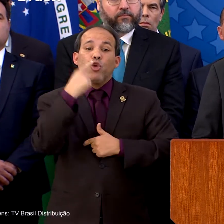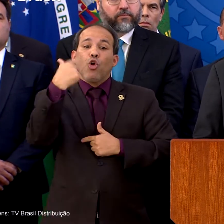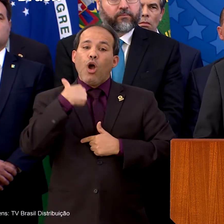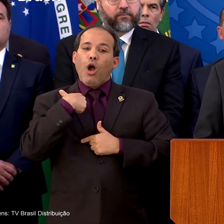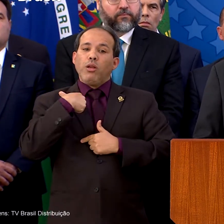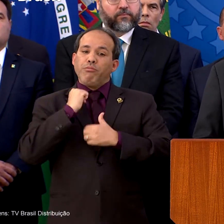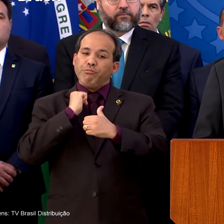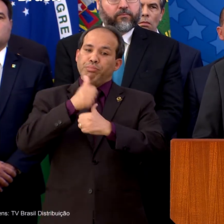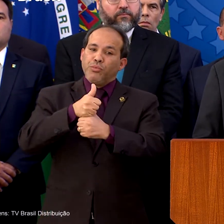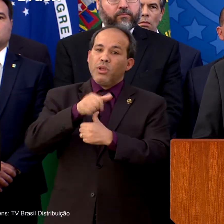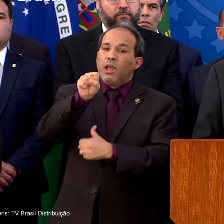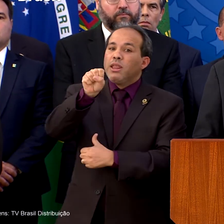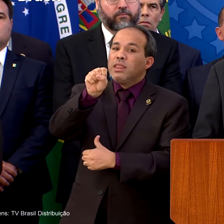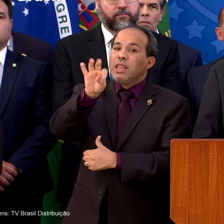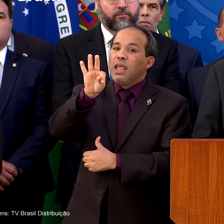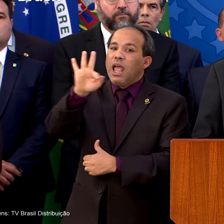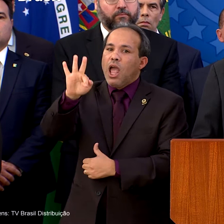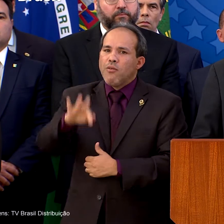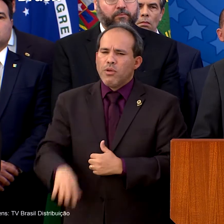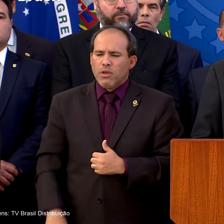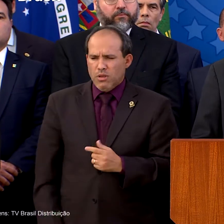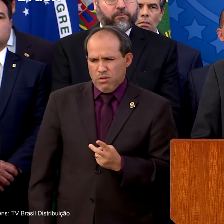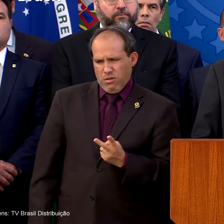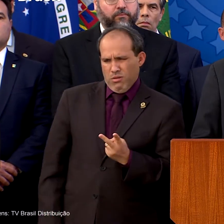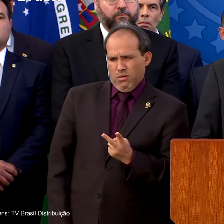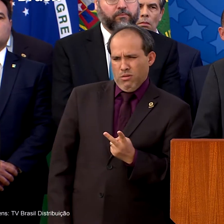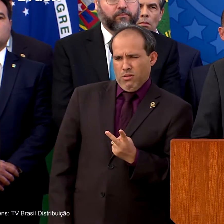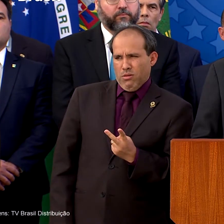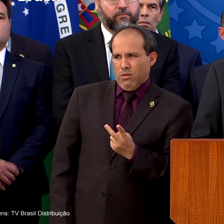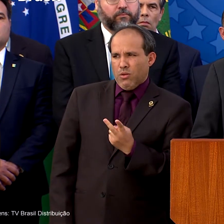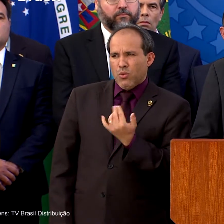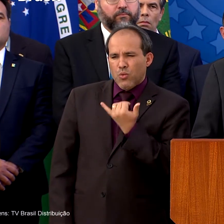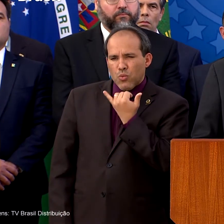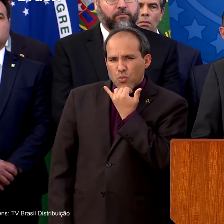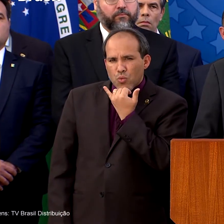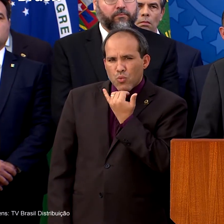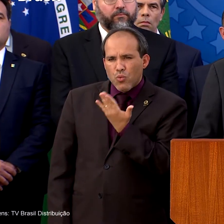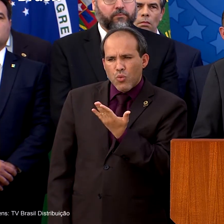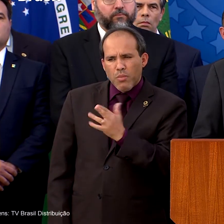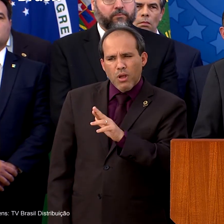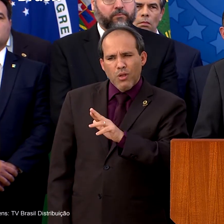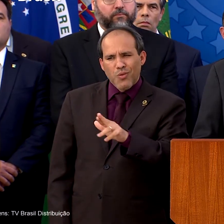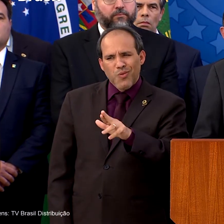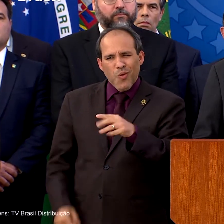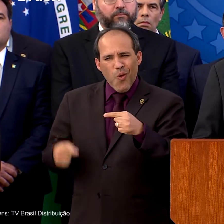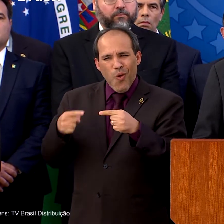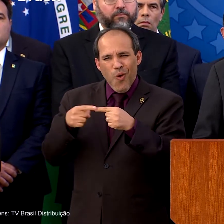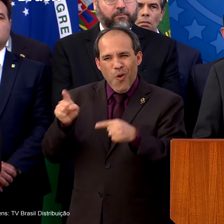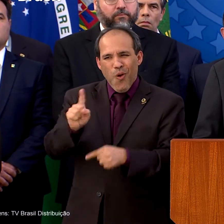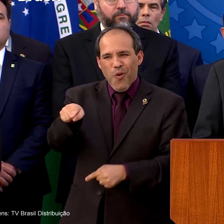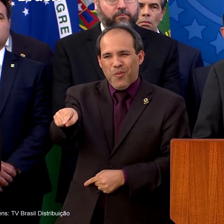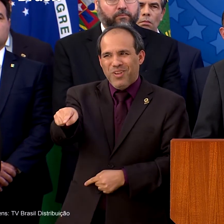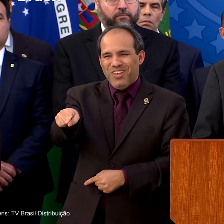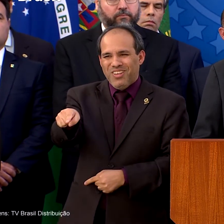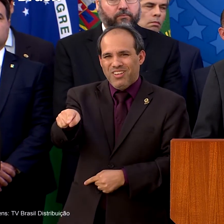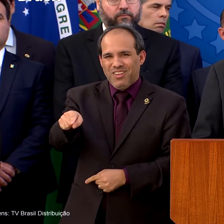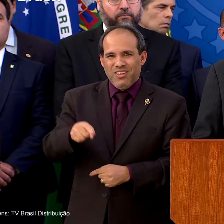tribunal federal me desculpe mas é e não é por aí